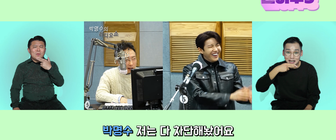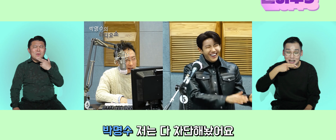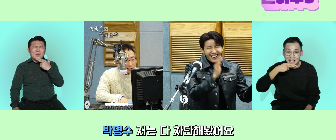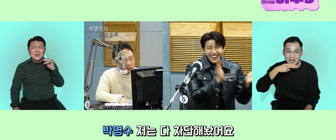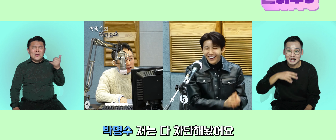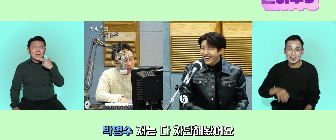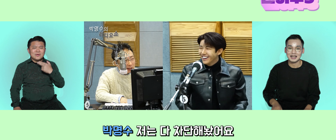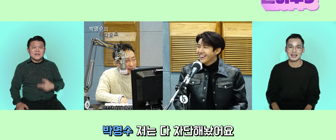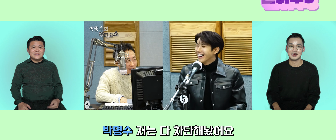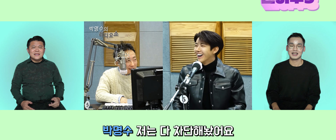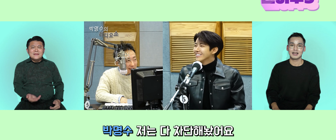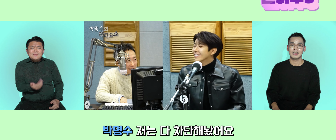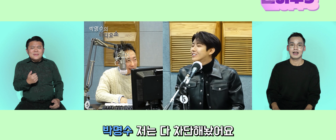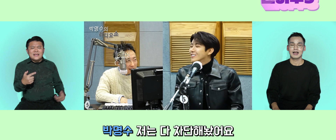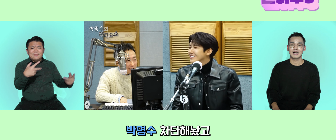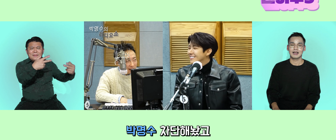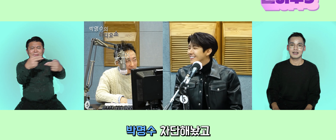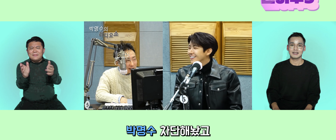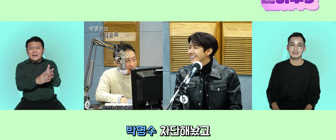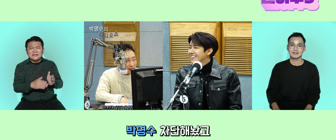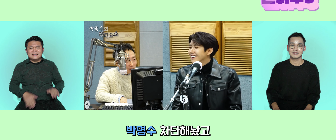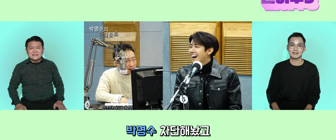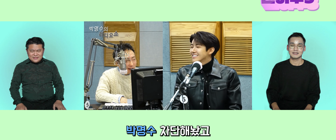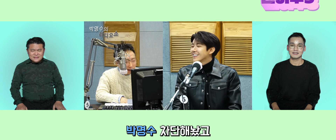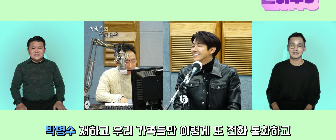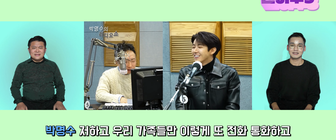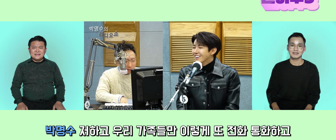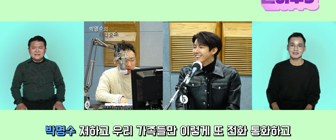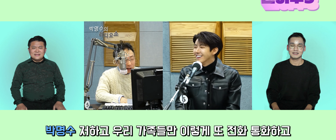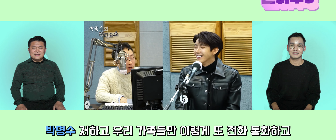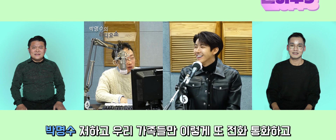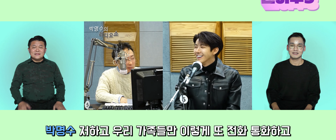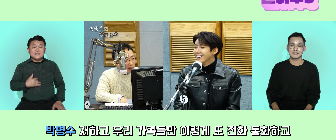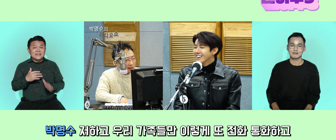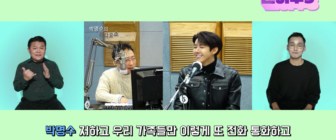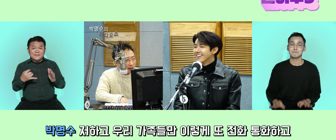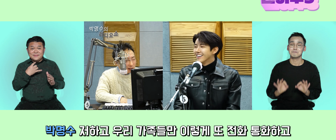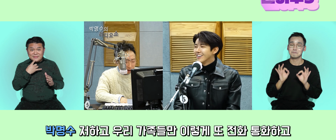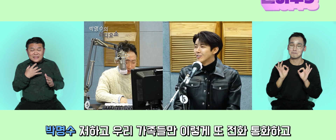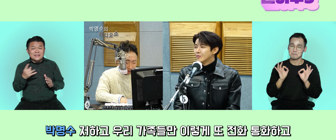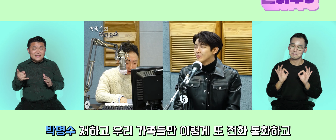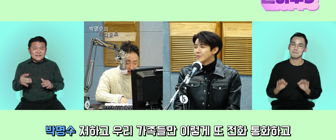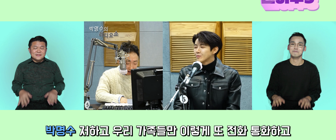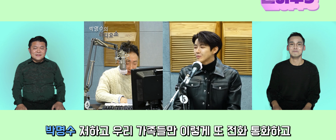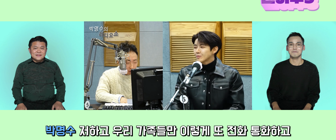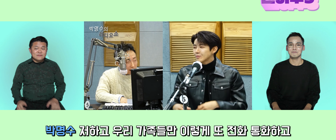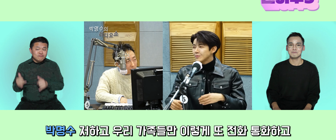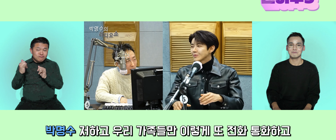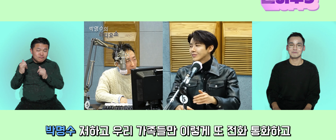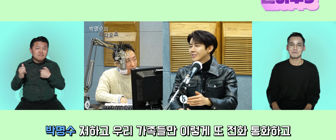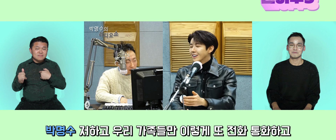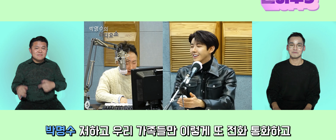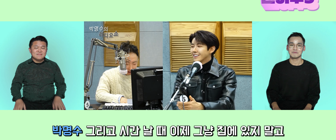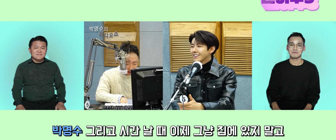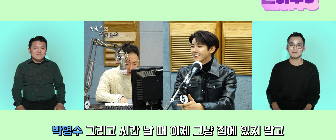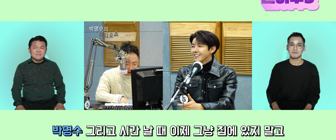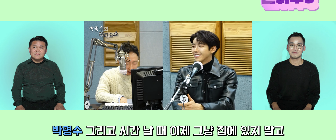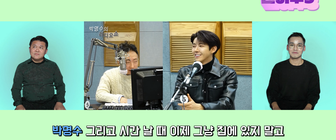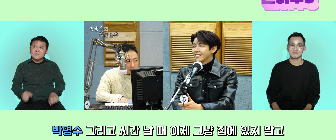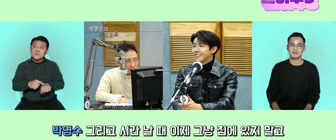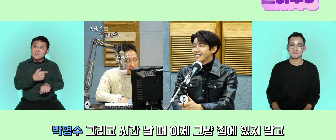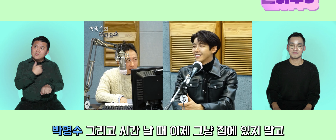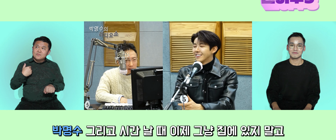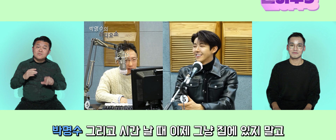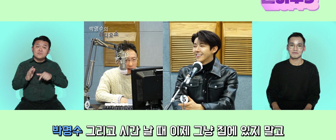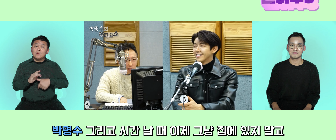저는 다 차단시켜놨어요. 예 뭐 어떤 차단시켜놨고 아 차단했어요? 정말 우리 가족들만 이렇게 또 전화 통화하고 그리고